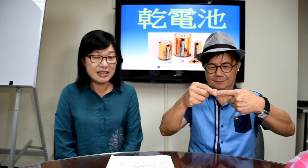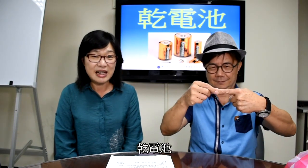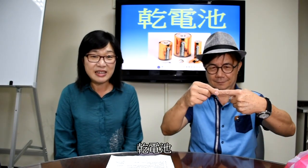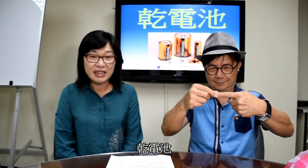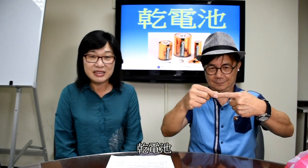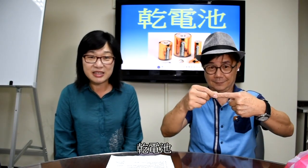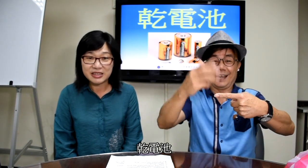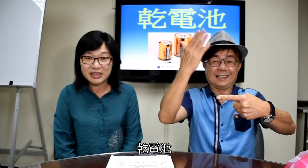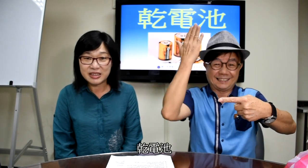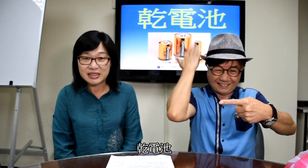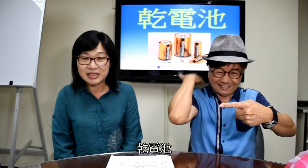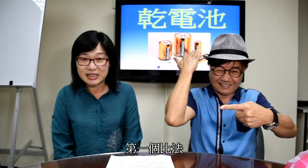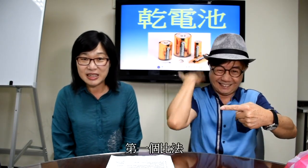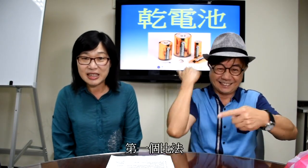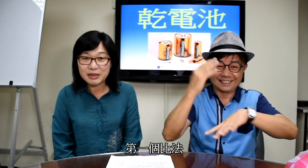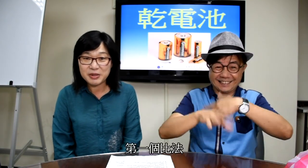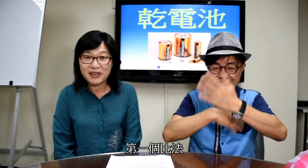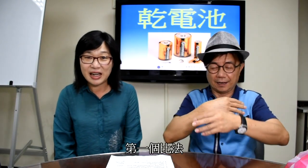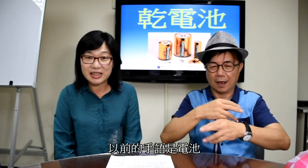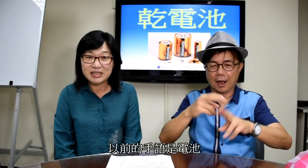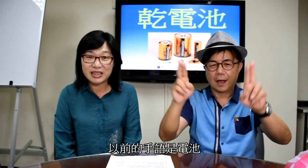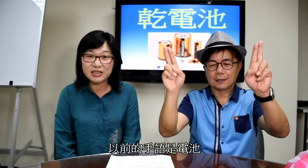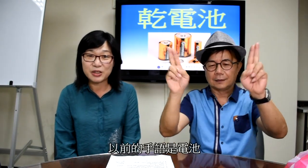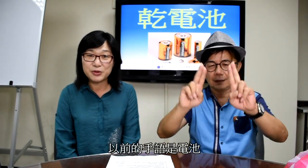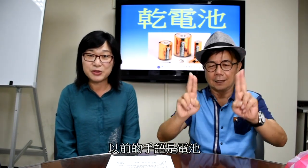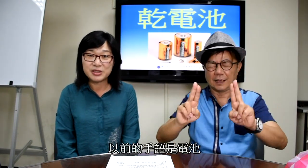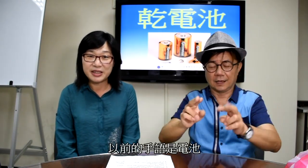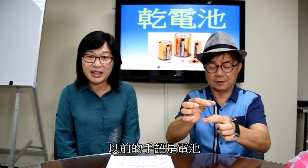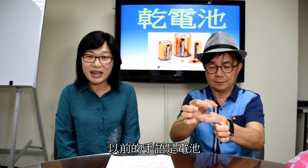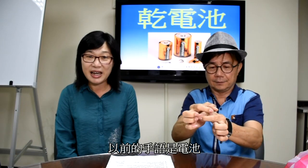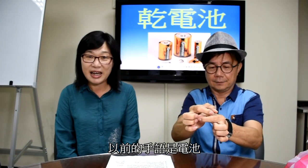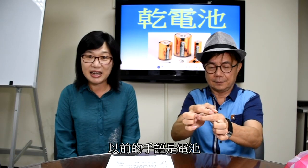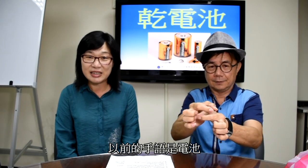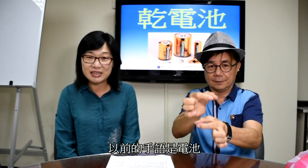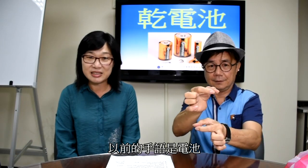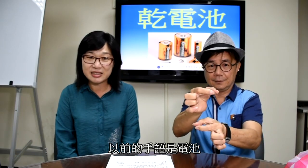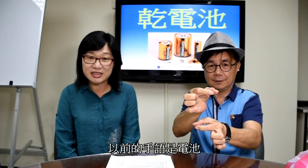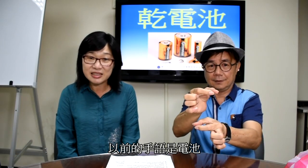干电池，第一个笔法，以前的手语是电池，